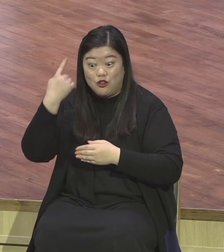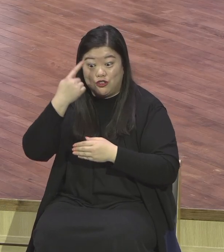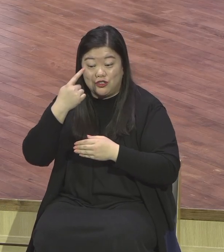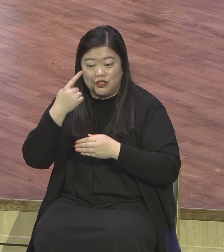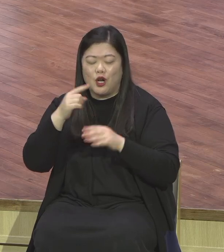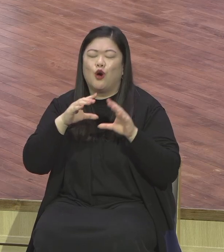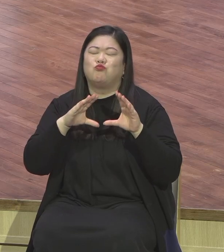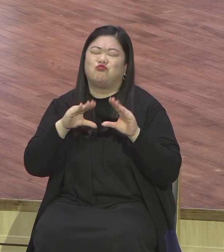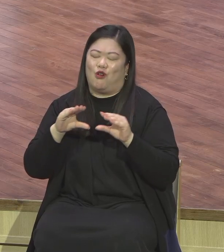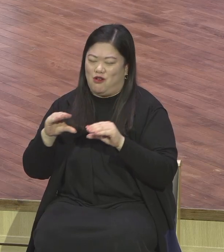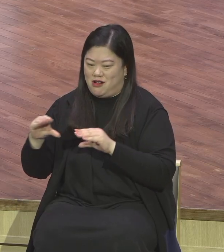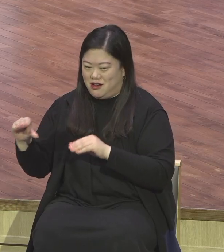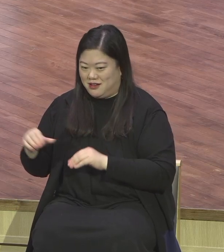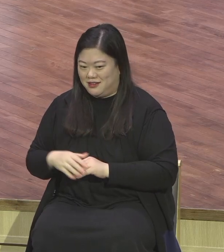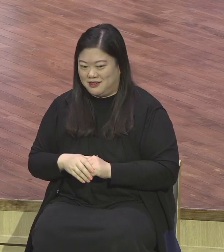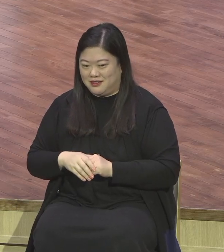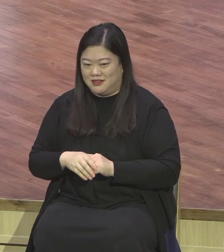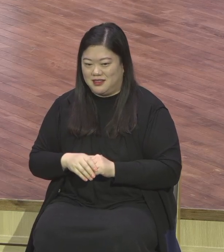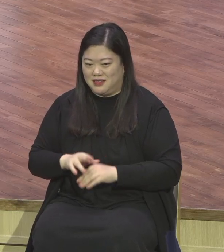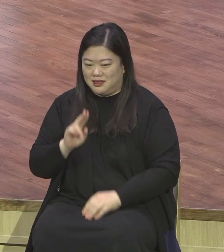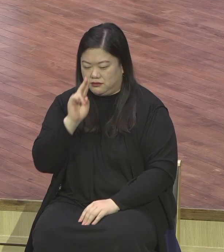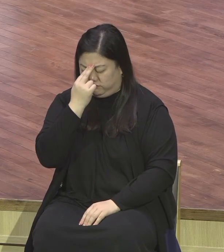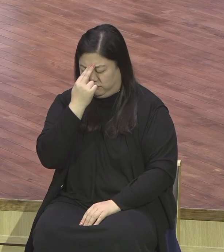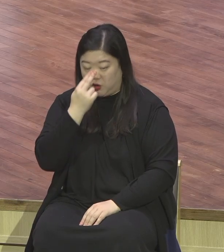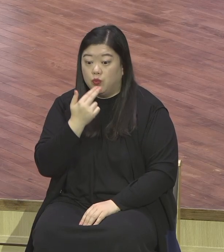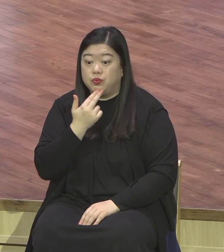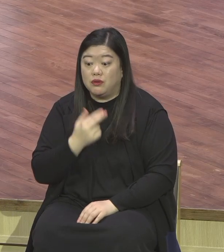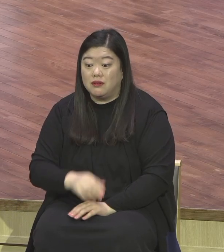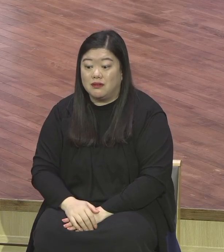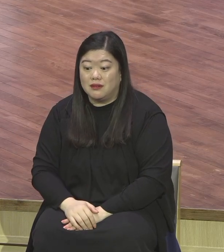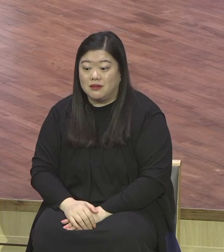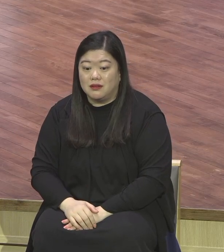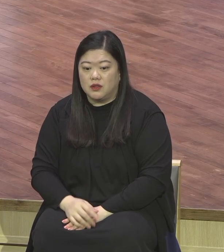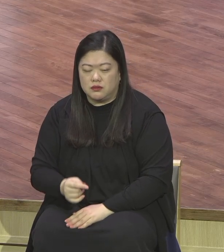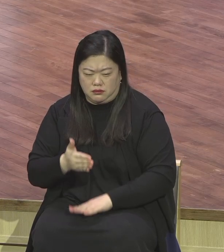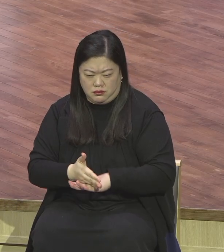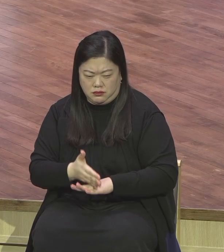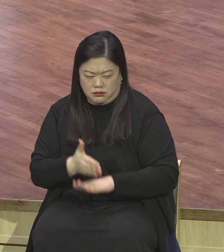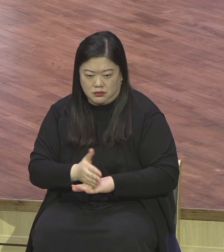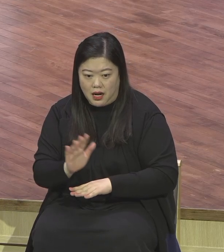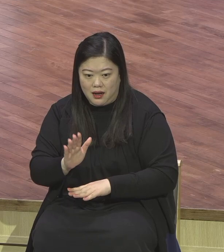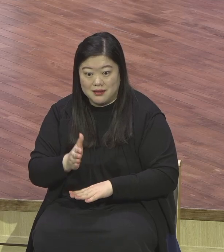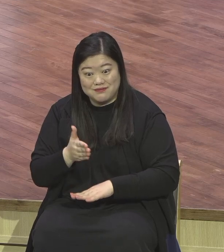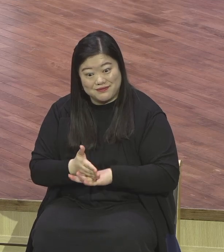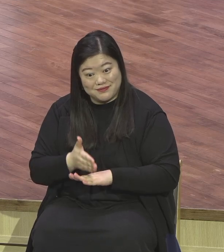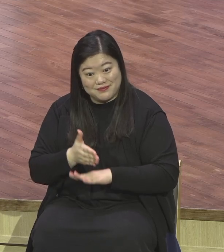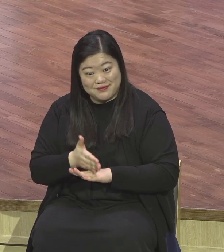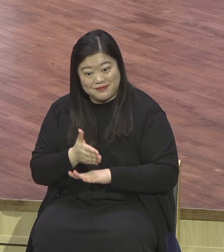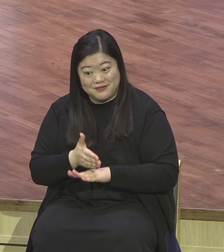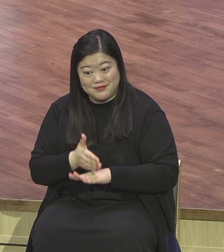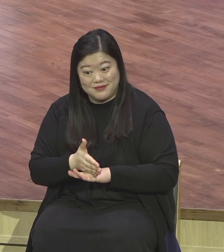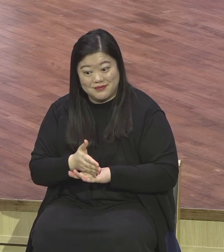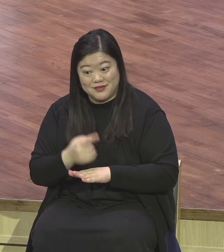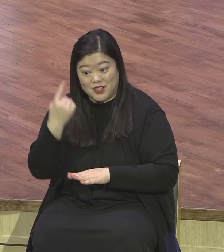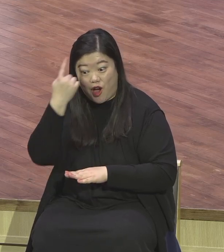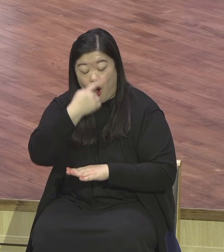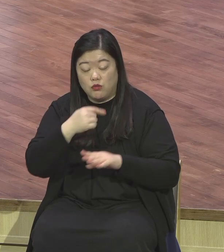표정이 좋아요 일단 감사하는 사람은 얼굴에 긴장이 없습니다